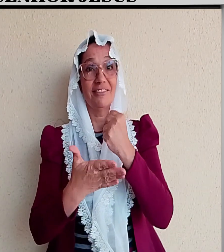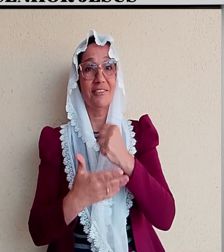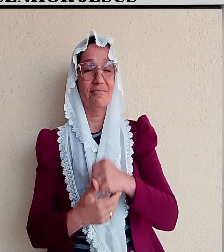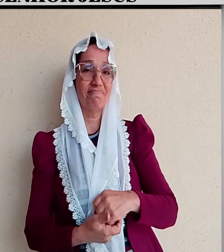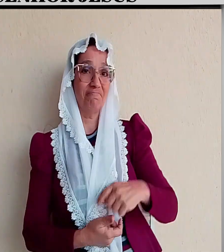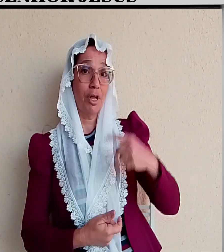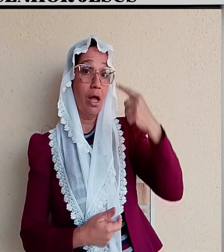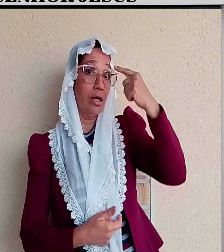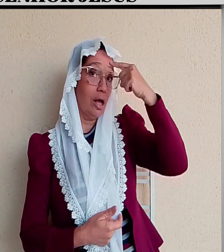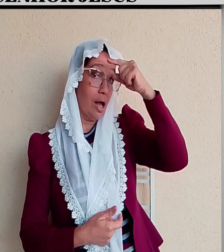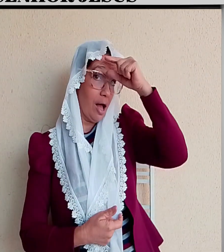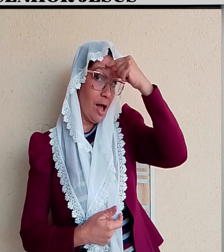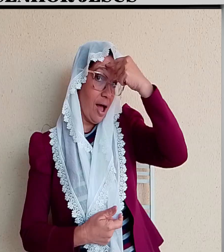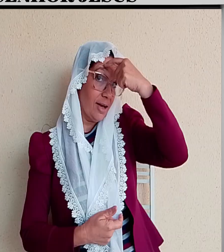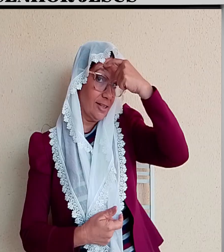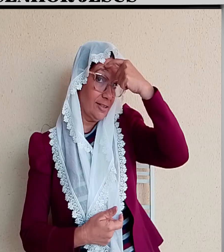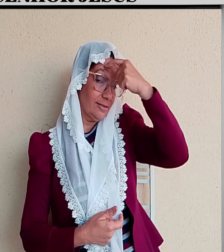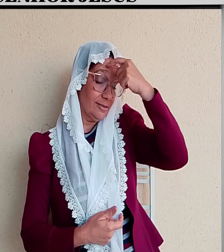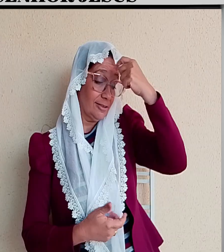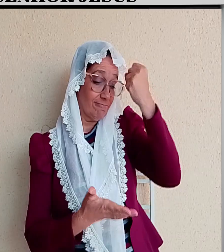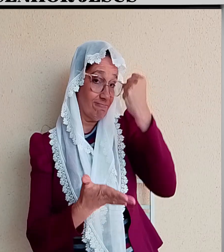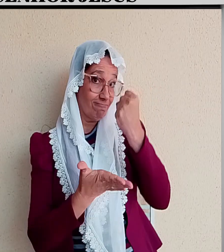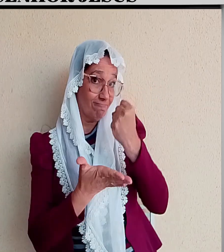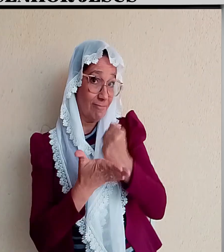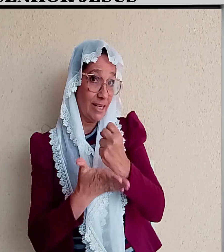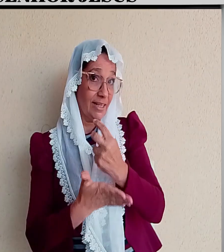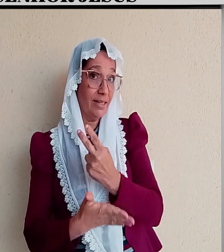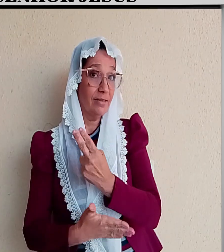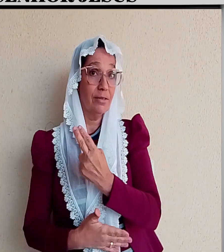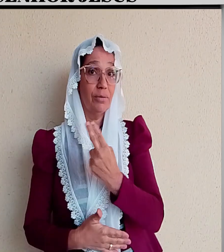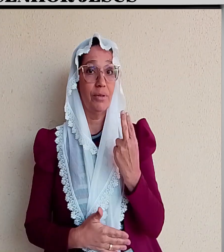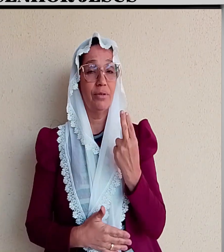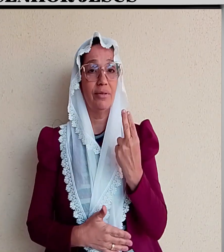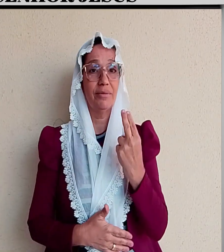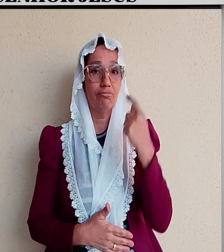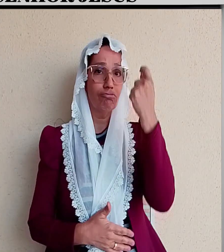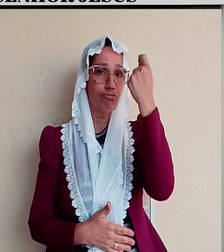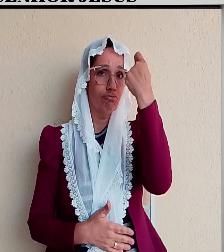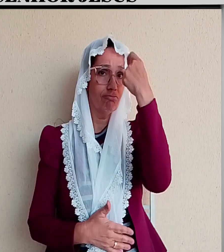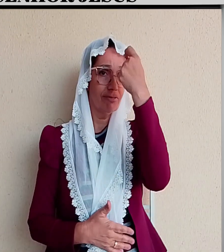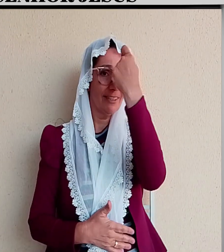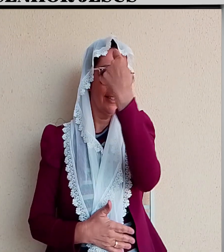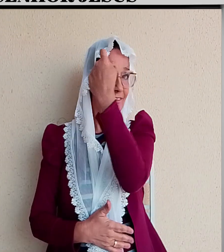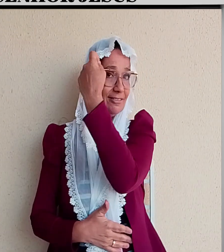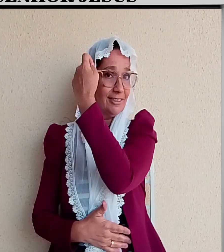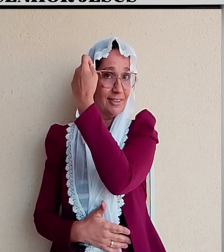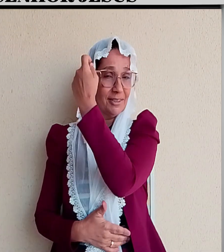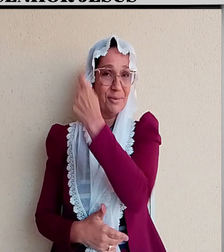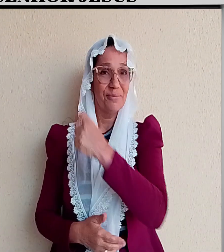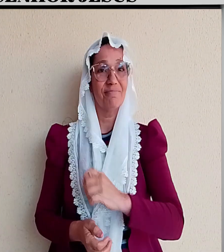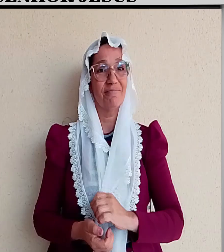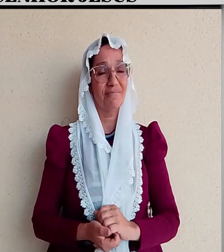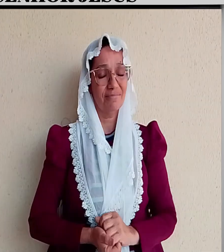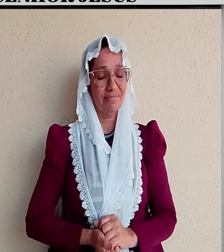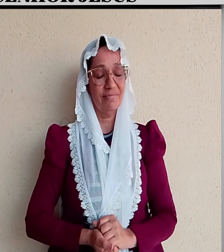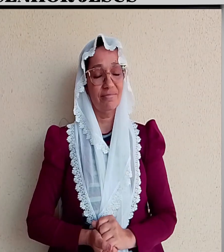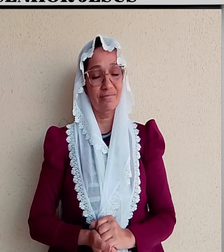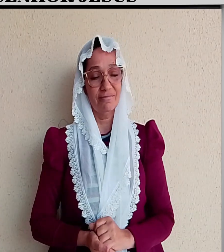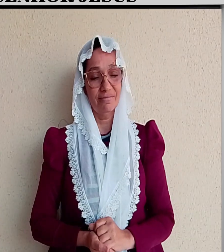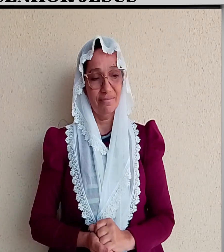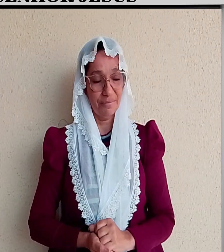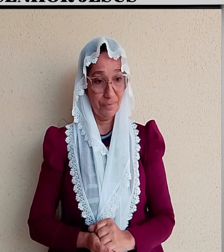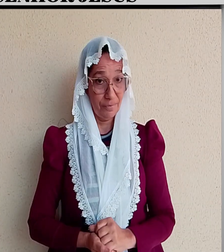virado, aleluia, novos cenários virão. Aleluia, Jesus. A partir desta palavra, o Senhor te diz, como